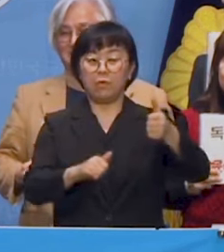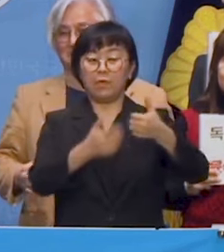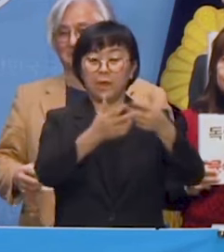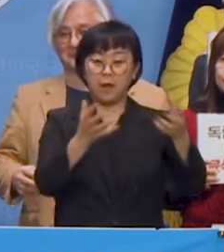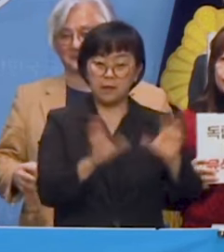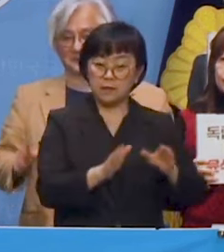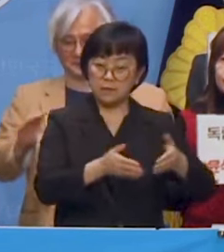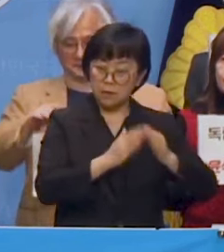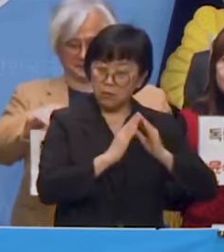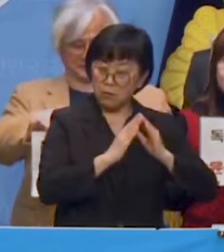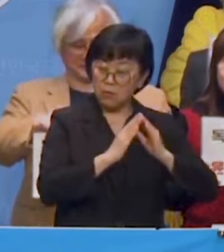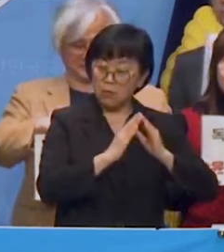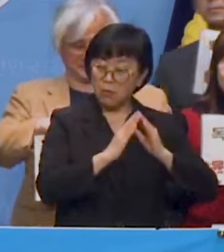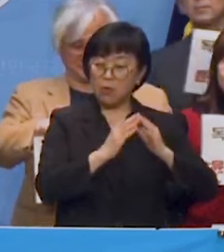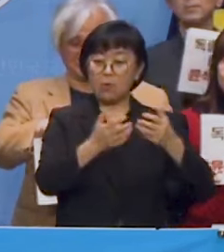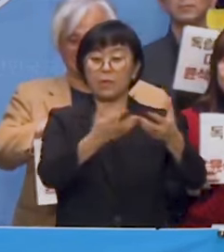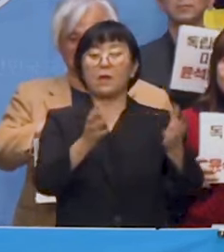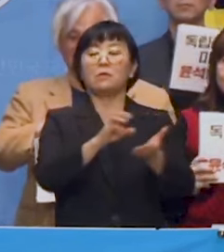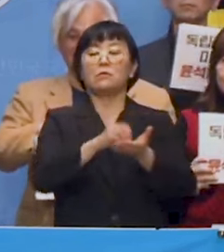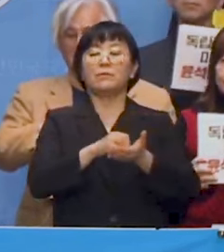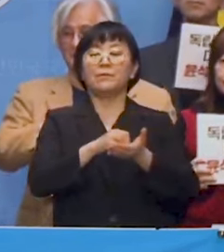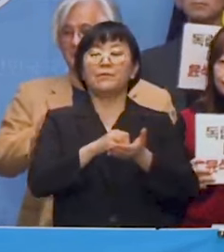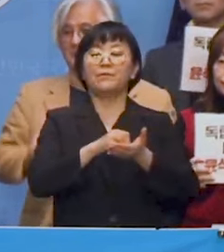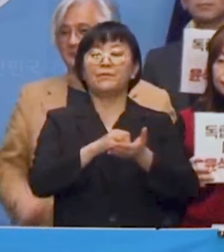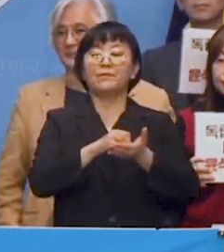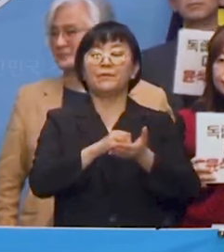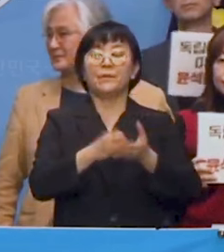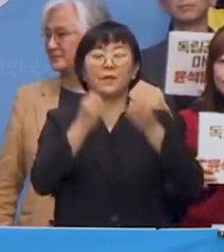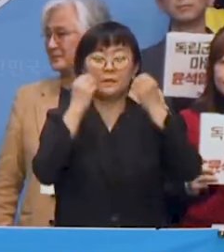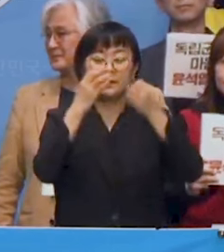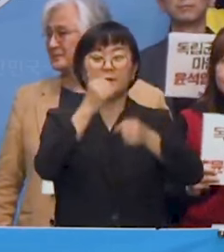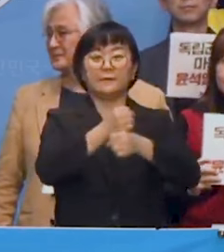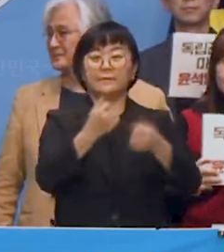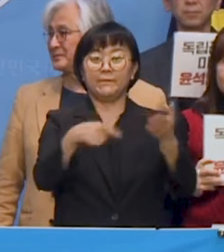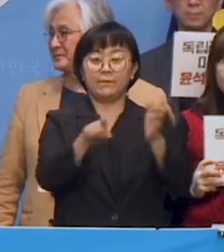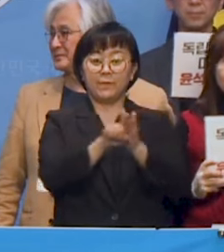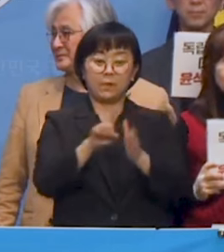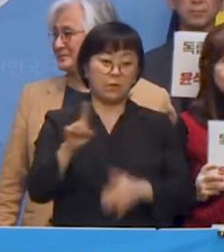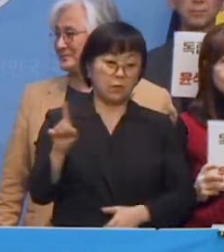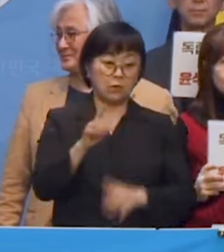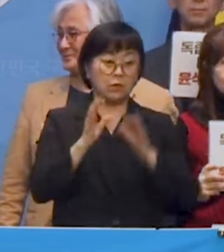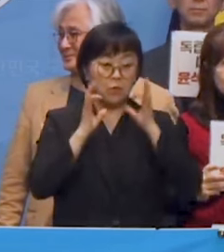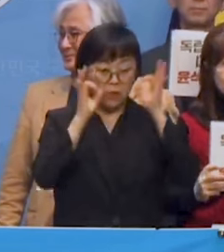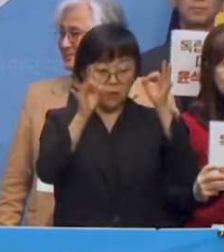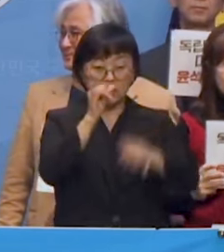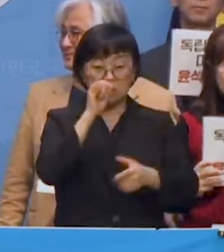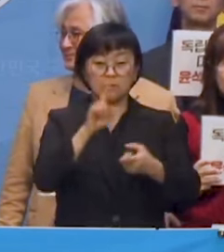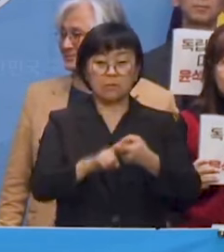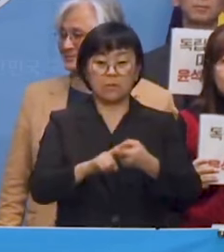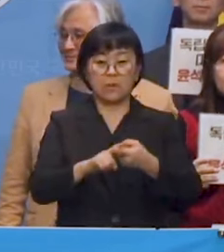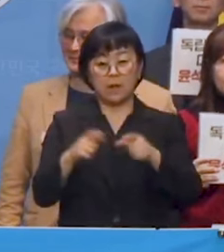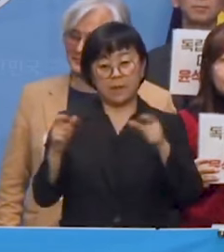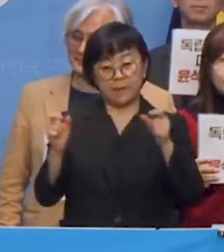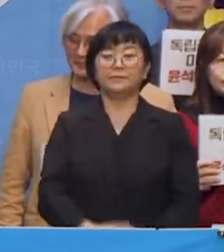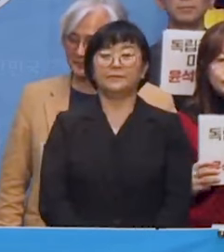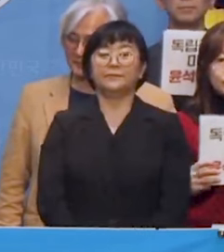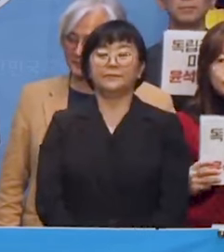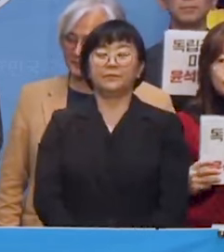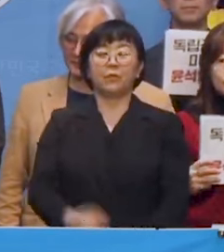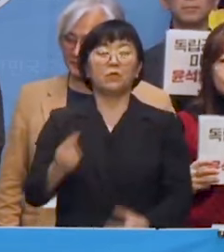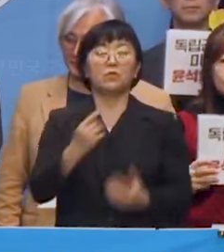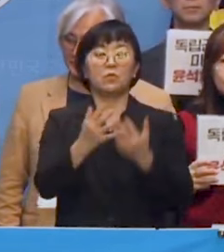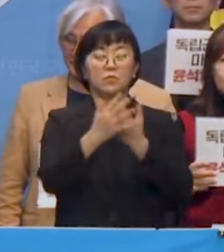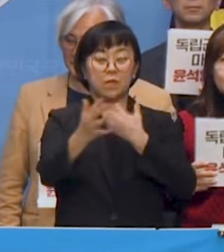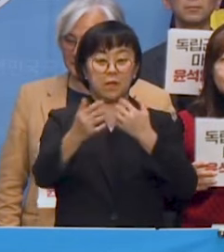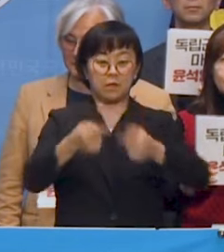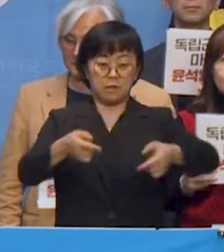생겨나고 국민주권당 당원들이 당을 창당하기 위해 어떤 노력을 기울였는지를 곁에서 지켜봤습니다. 촛불에